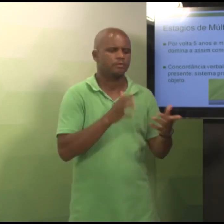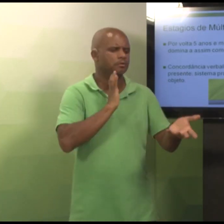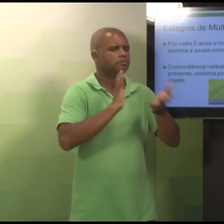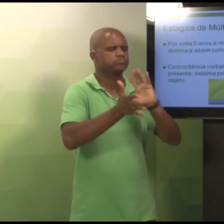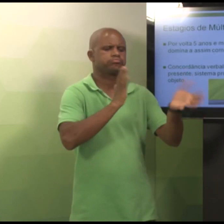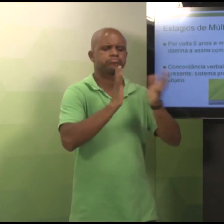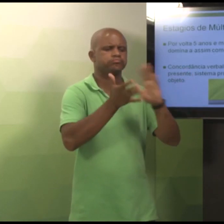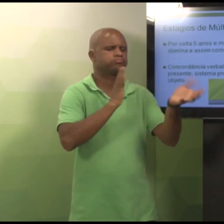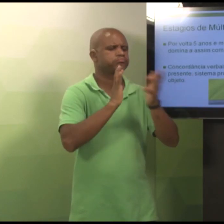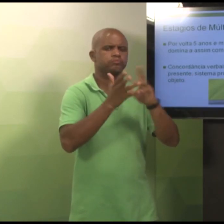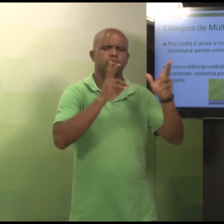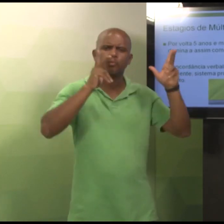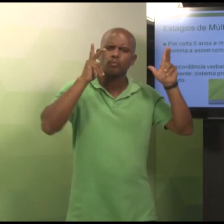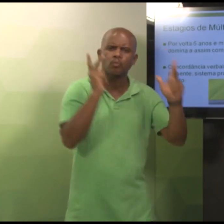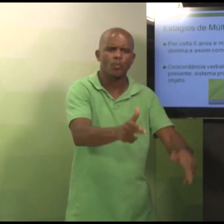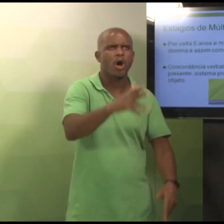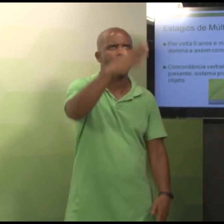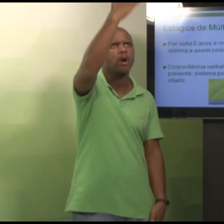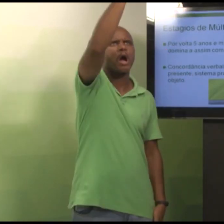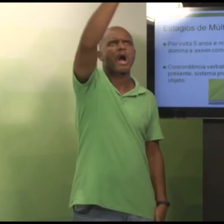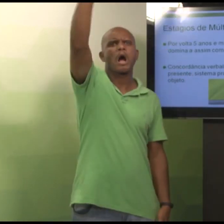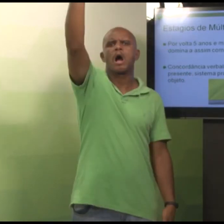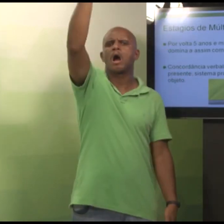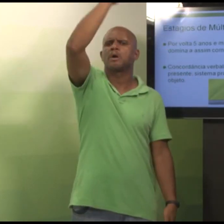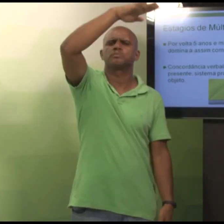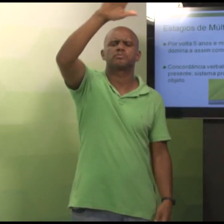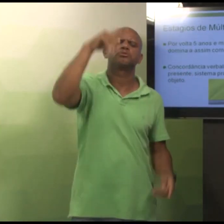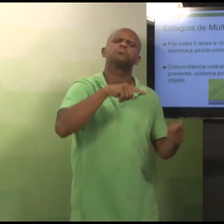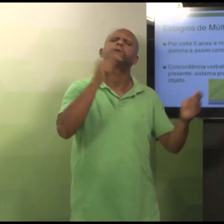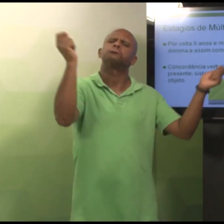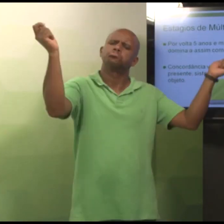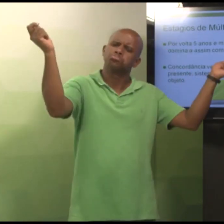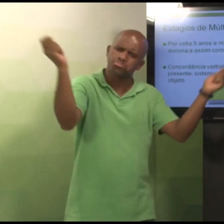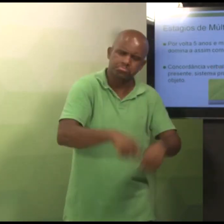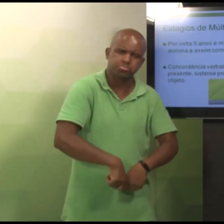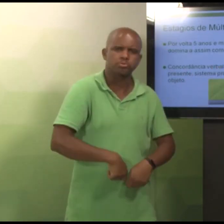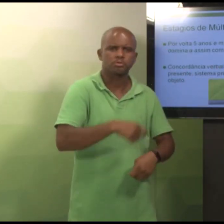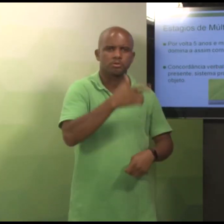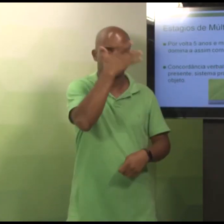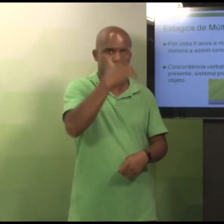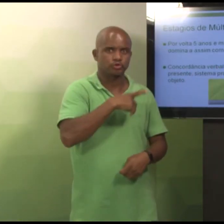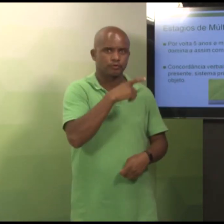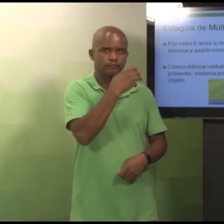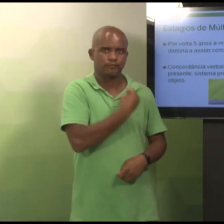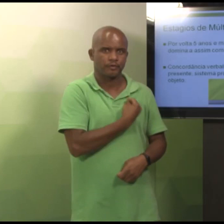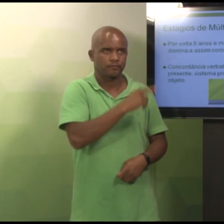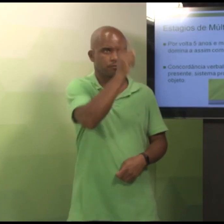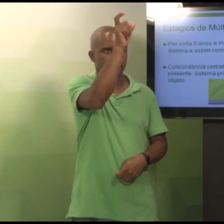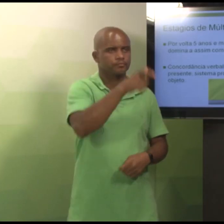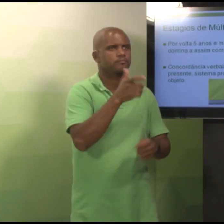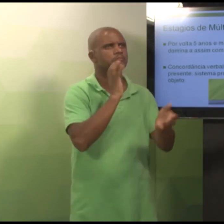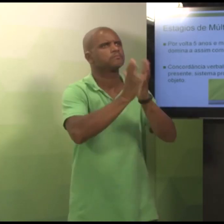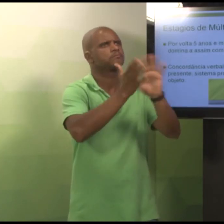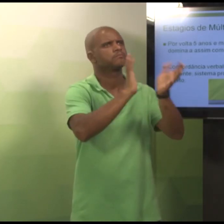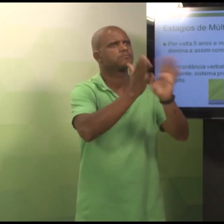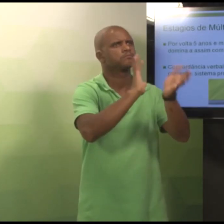já têm perfeitamente a sinalização, assim como o adulto. Já tem a